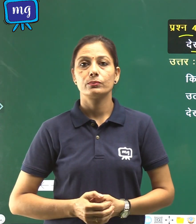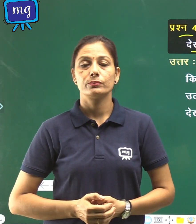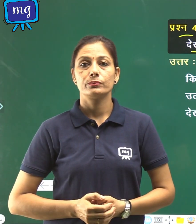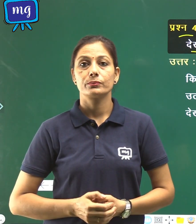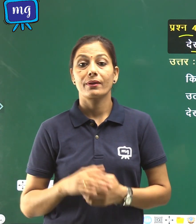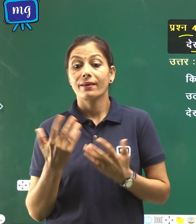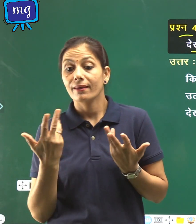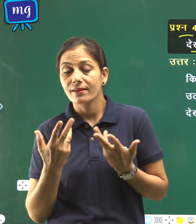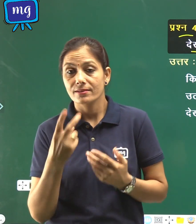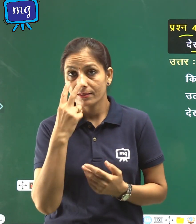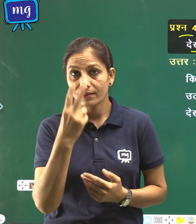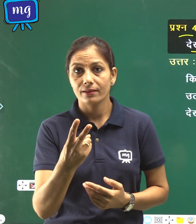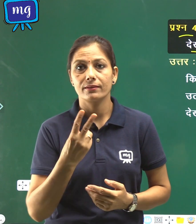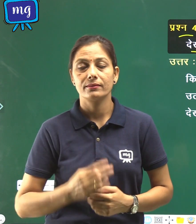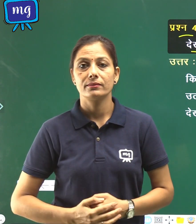कैसे देखा।